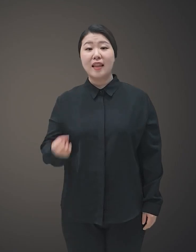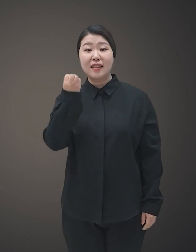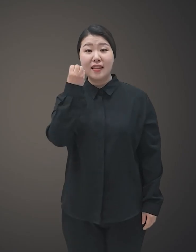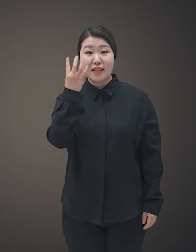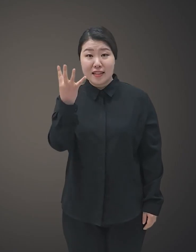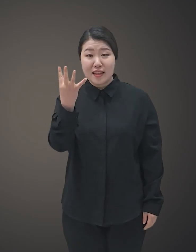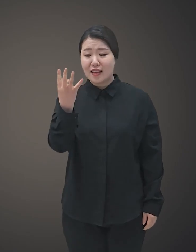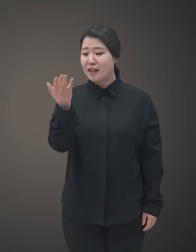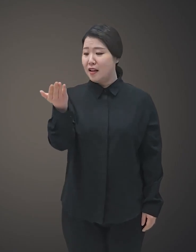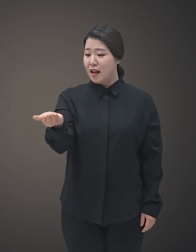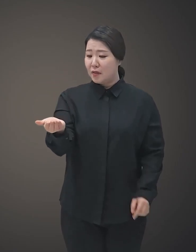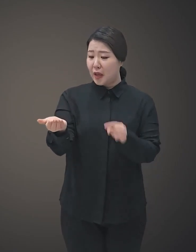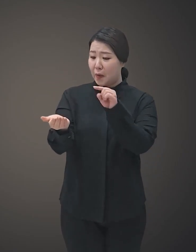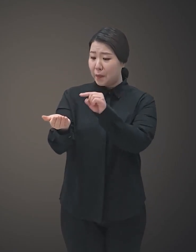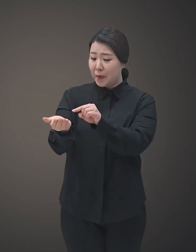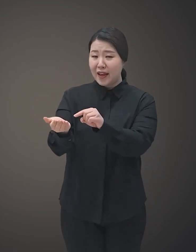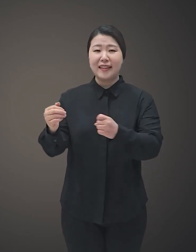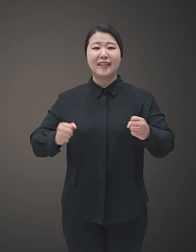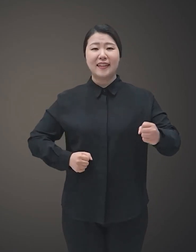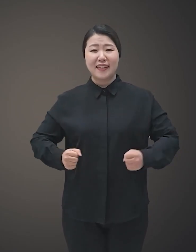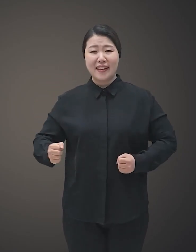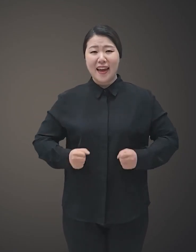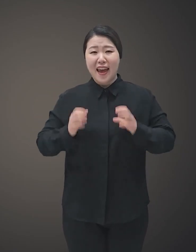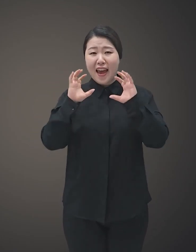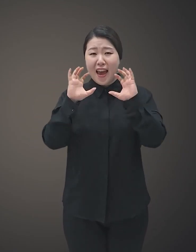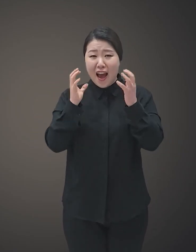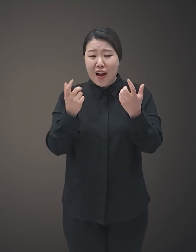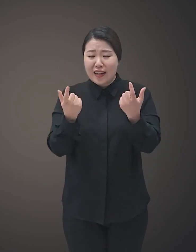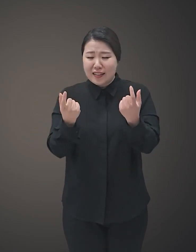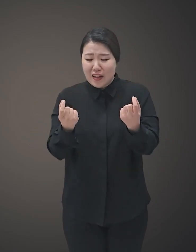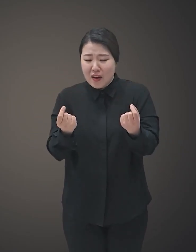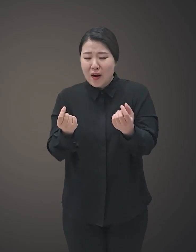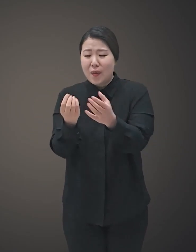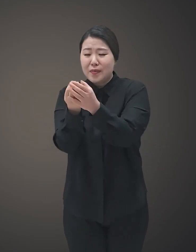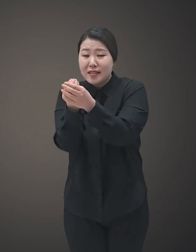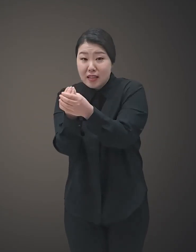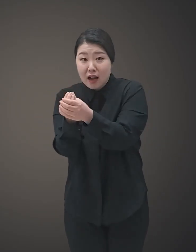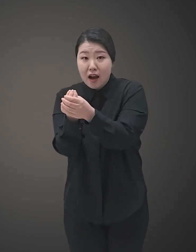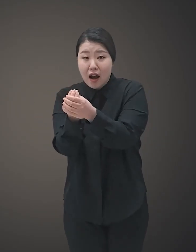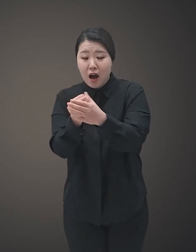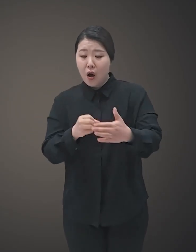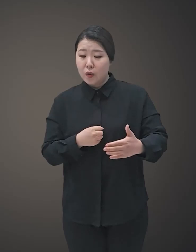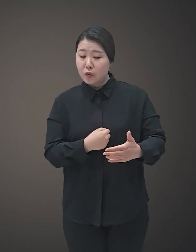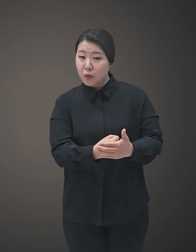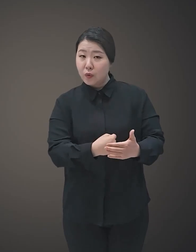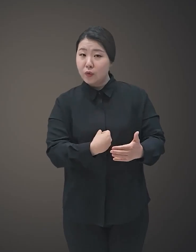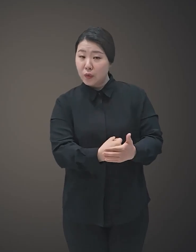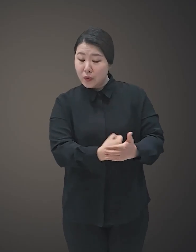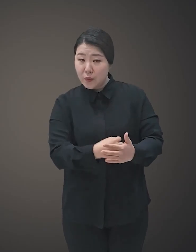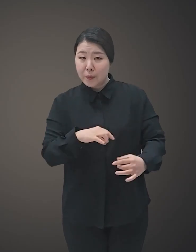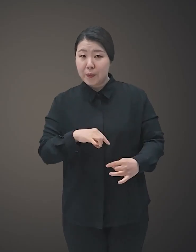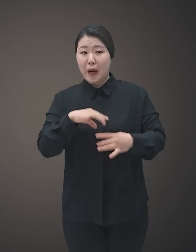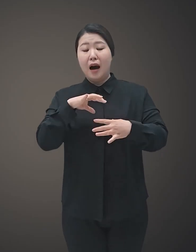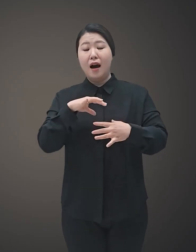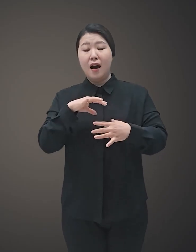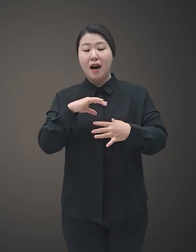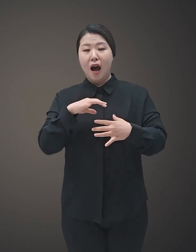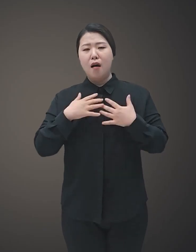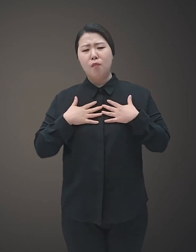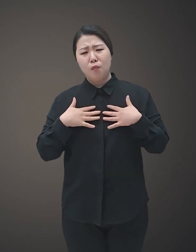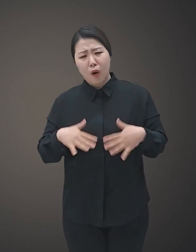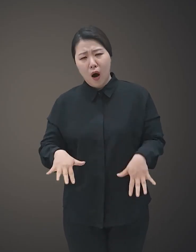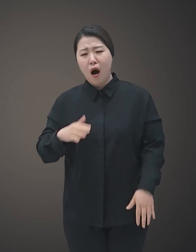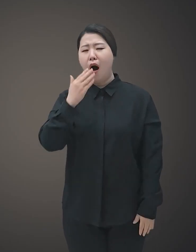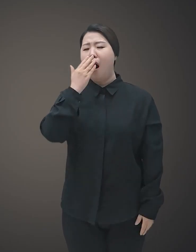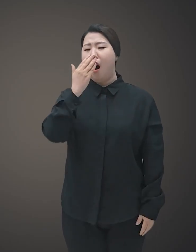넷째 달에 너는 한 손에 쏙 들어오는 새끼 개구리만 해. 톡, 토독, 잘 있다는 신호를 보내고